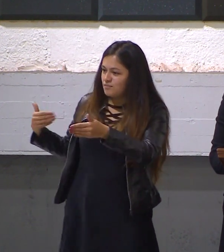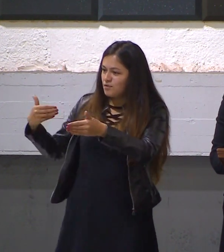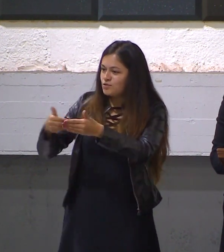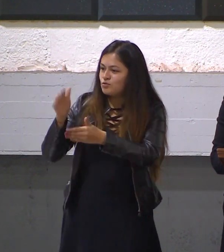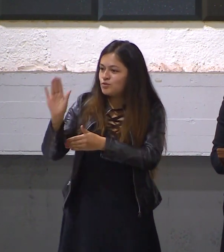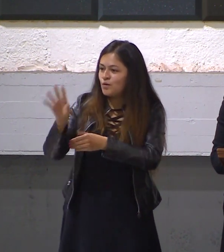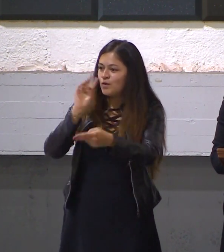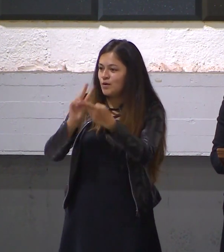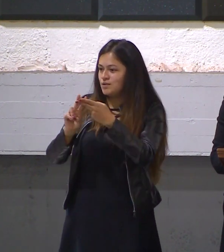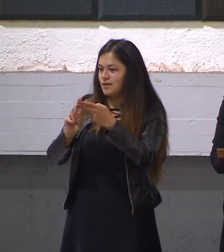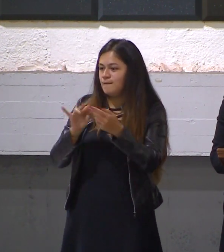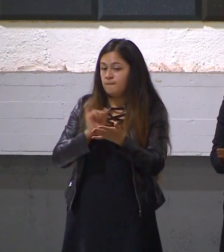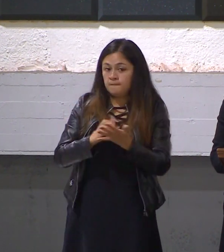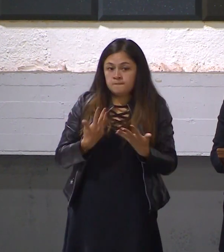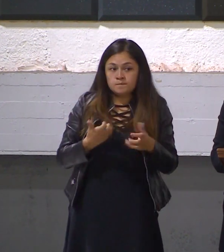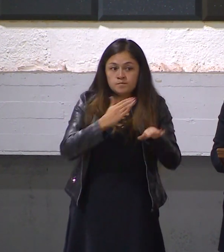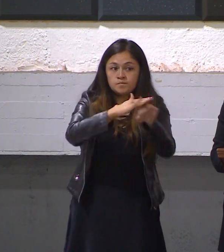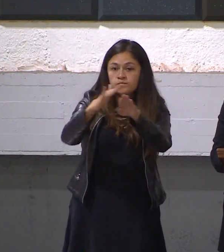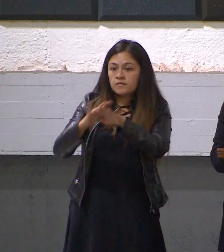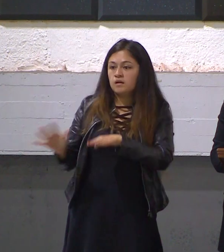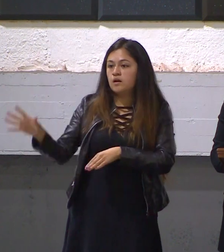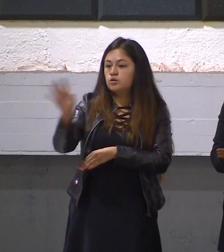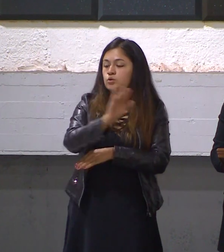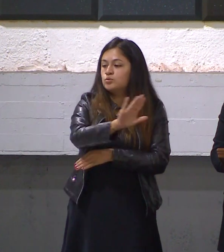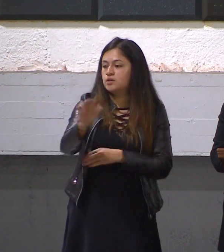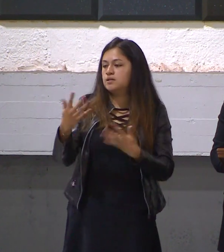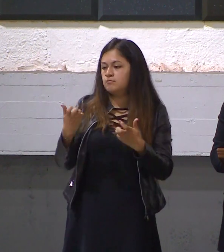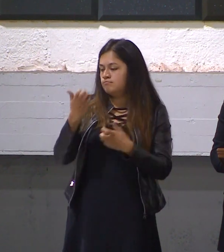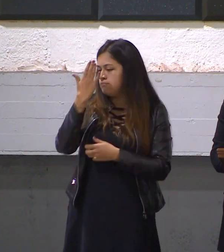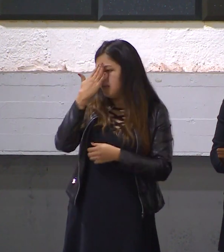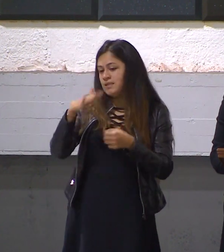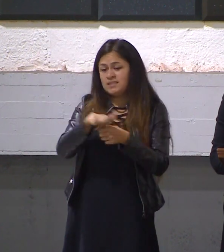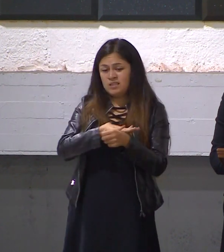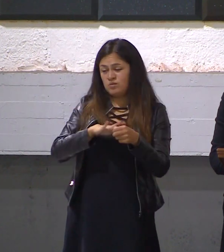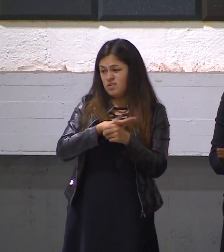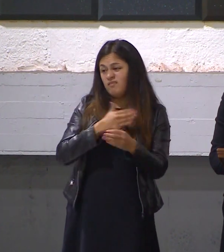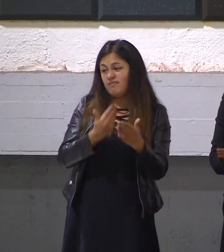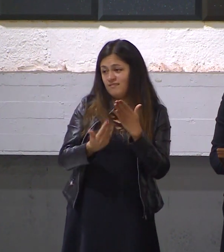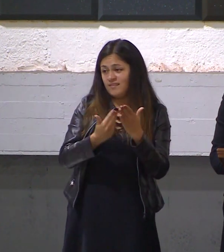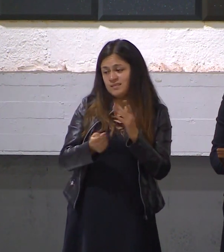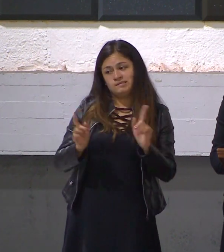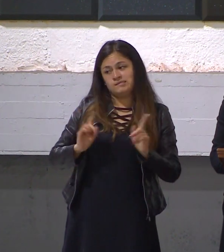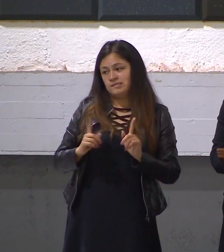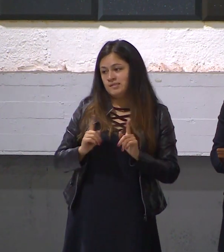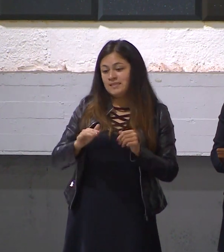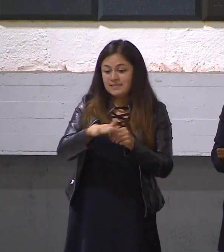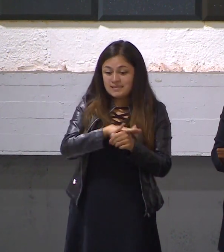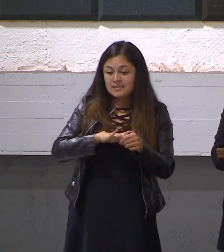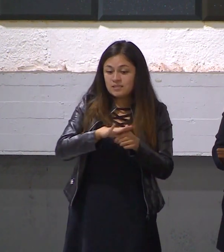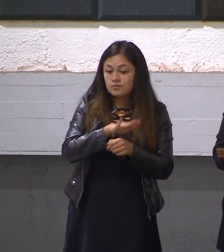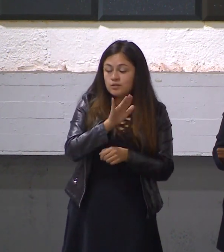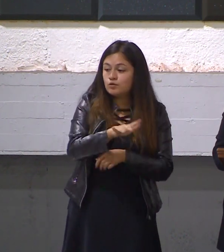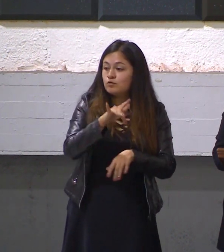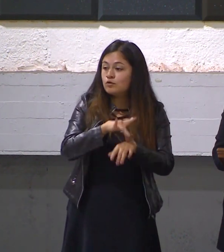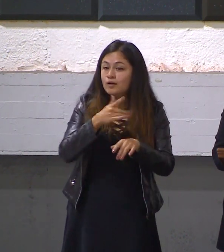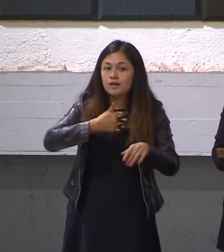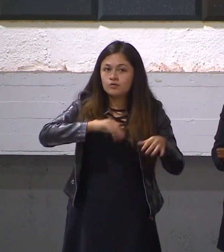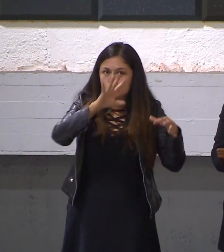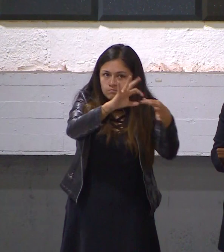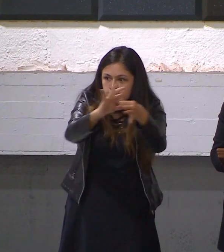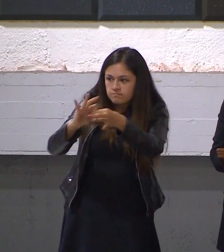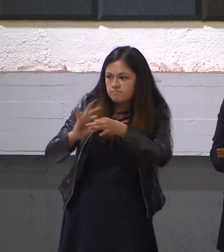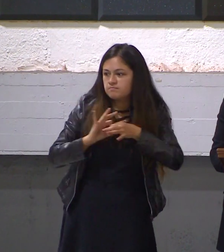la invitación es que la situación no va a ser sencilla la situación es que tenemos que unirnos